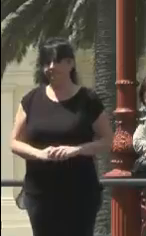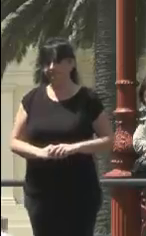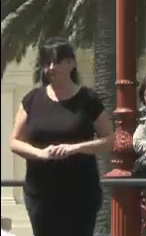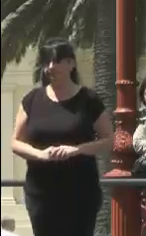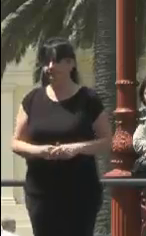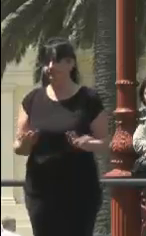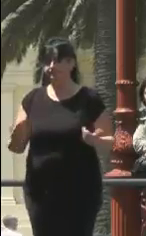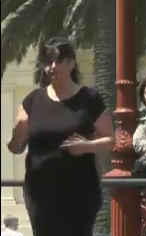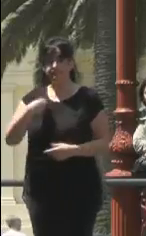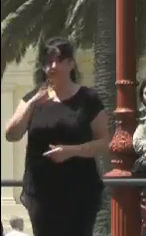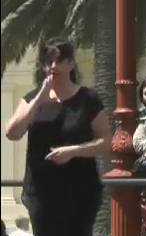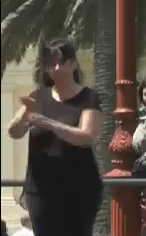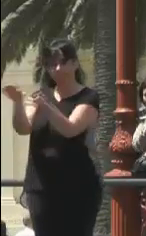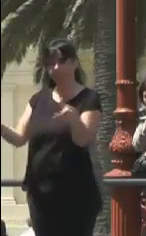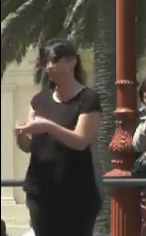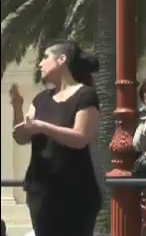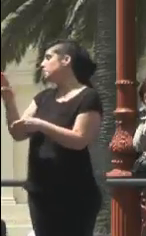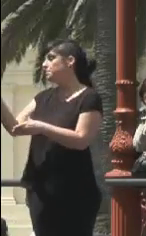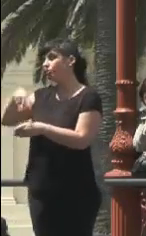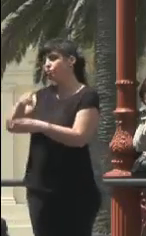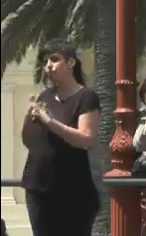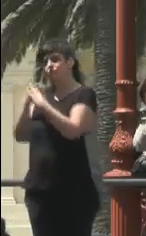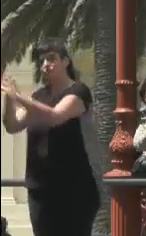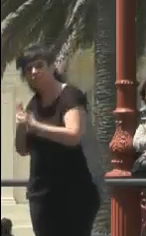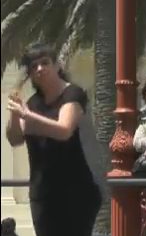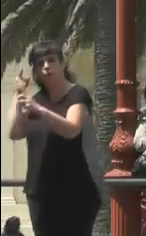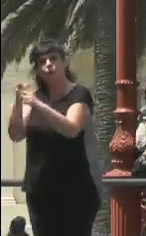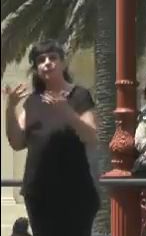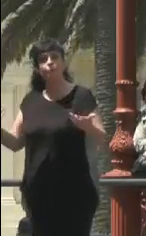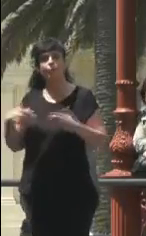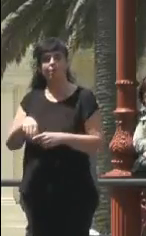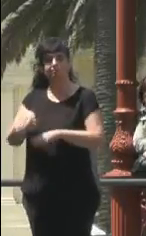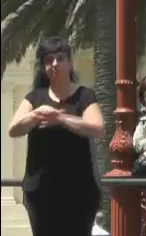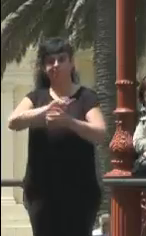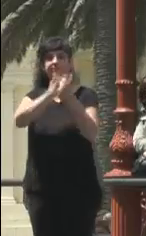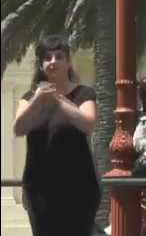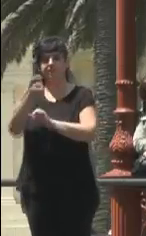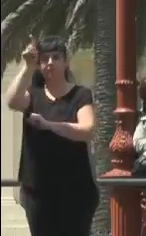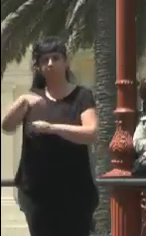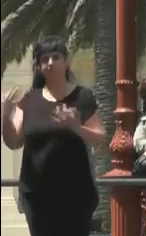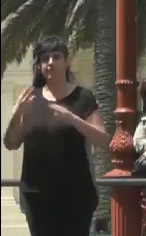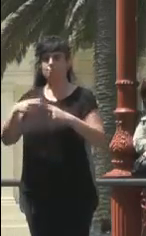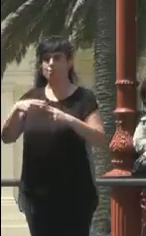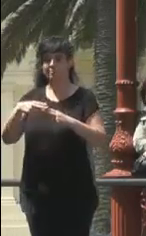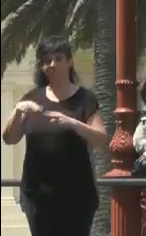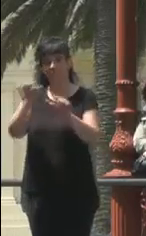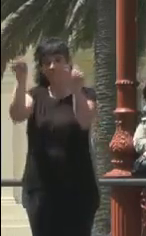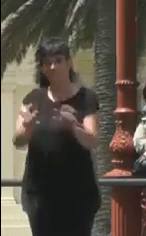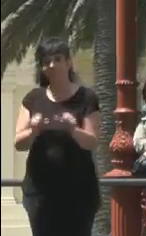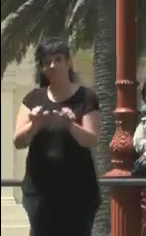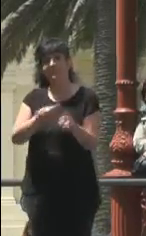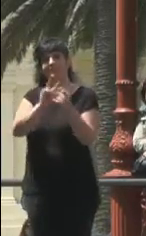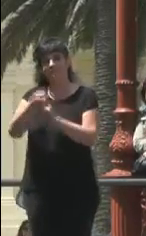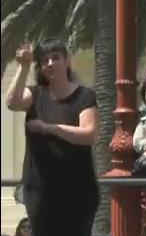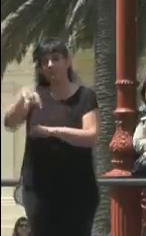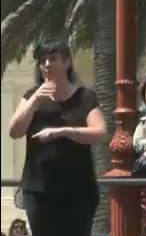Contra ese Partido Popular estamos luchando. Por un cambio de gobierno, pero también por un cambio de políticas. Nosotros no queremos solo un